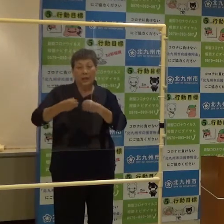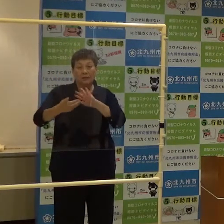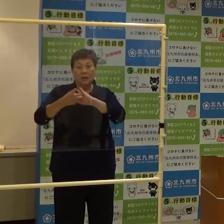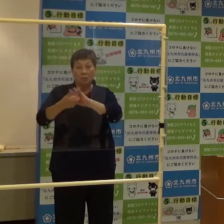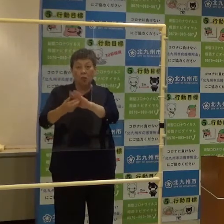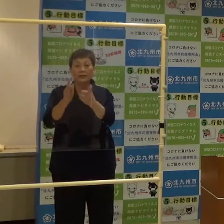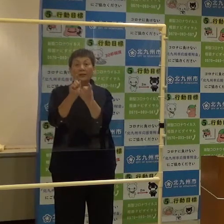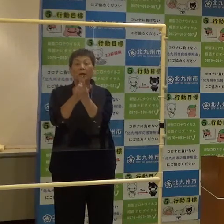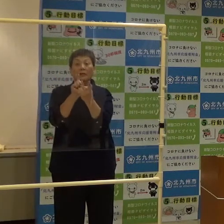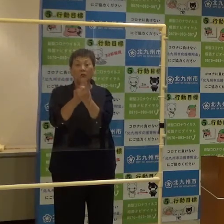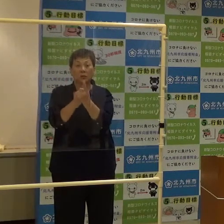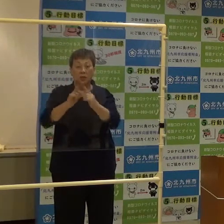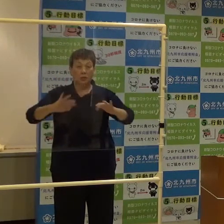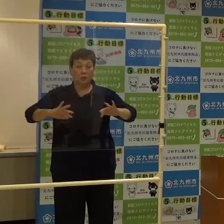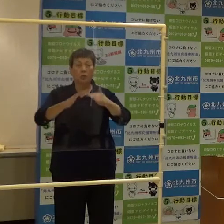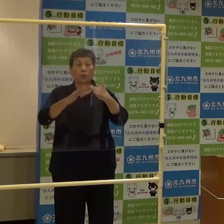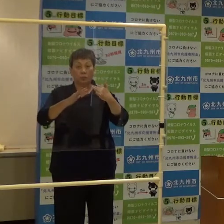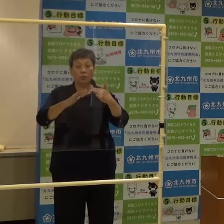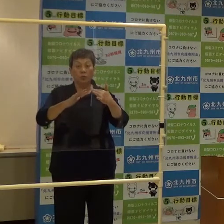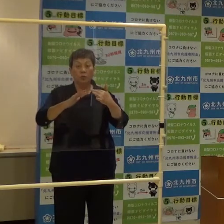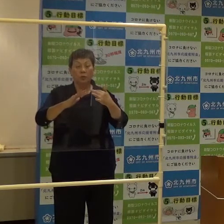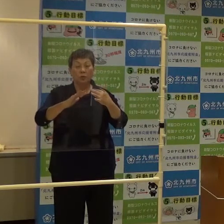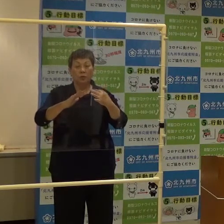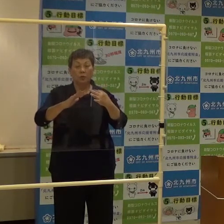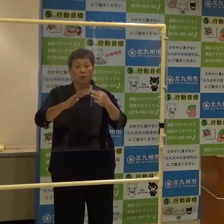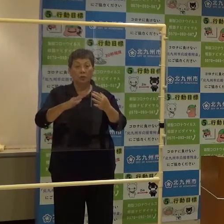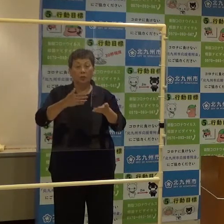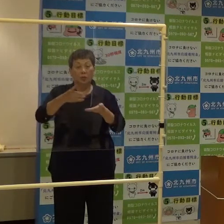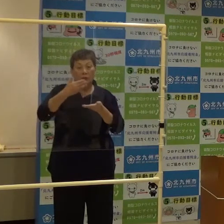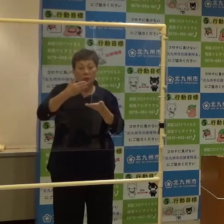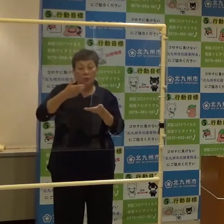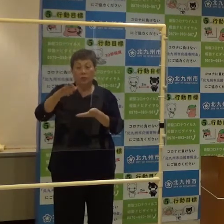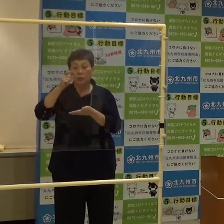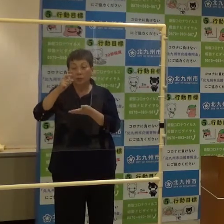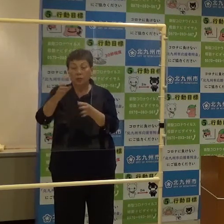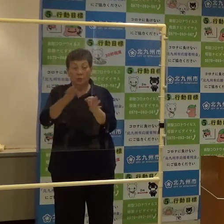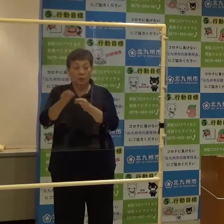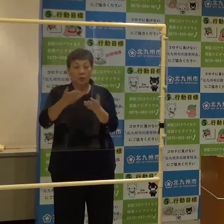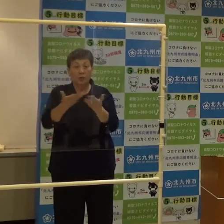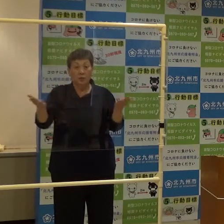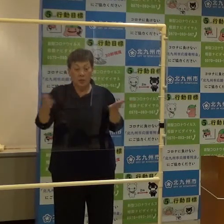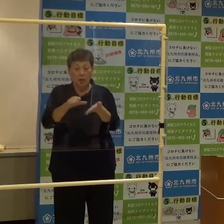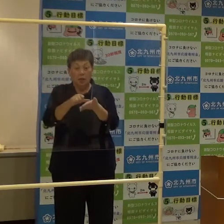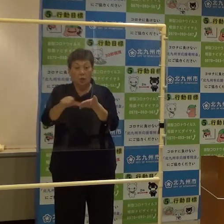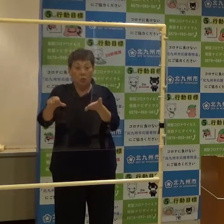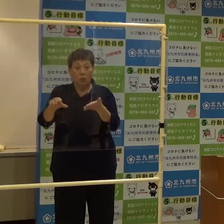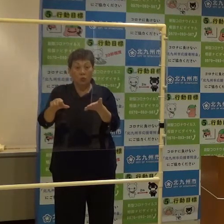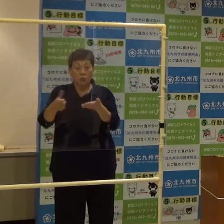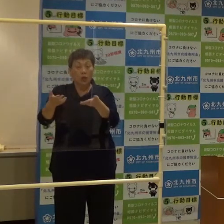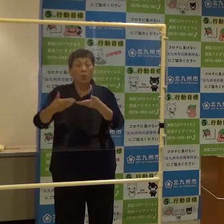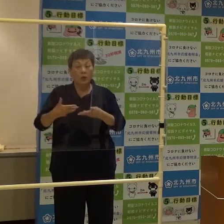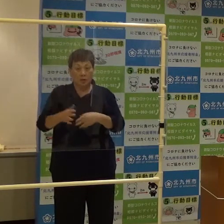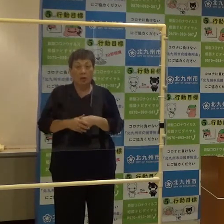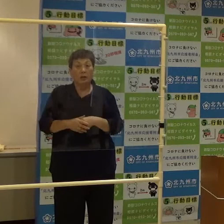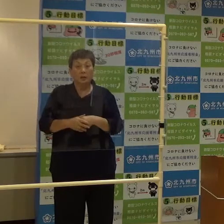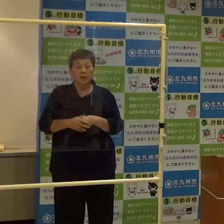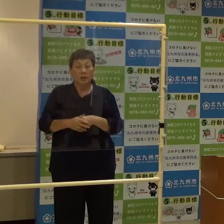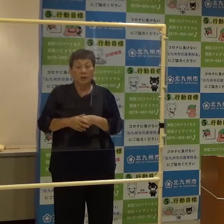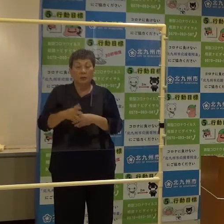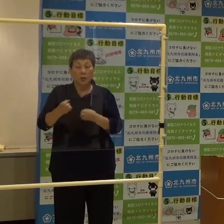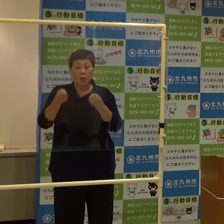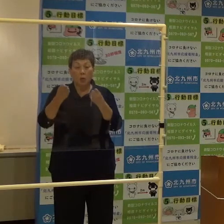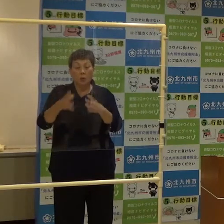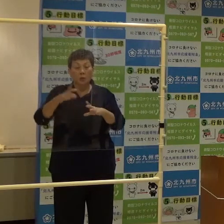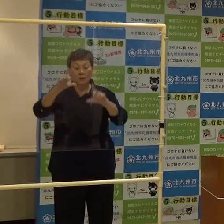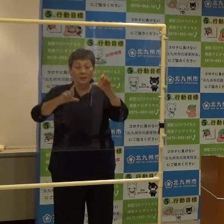に取り組んでおられる飲食店の皆様にご登録をいただきまして、それを新型